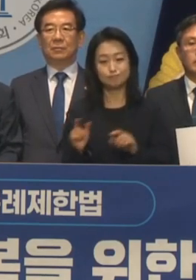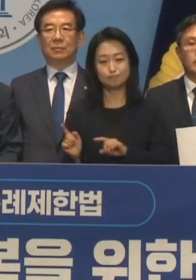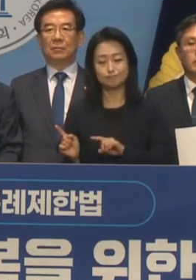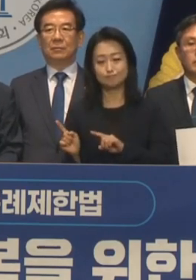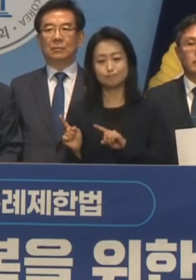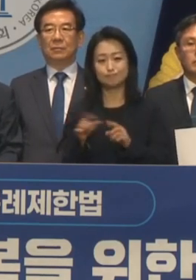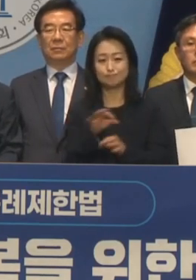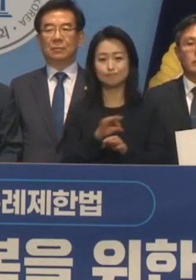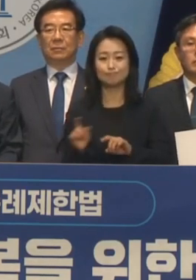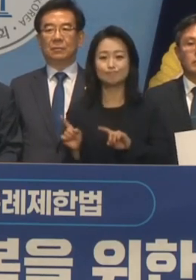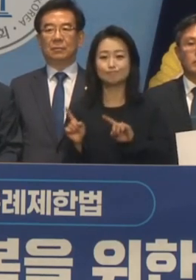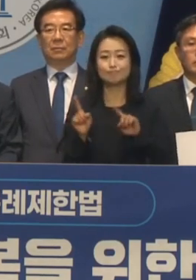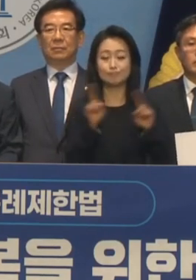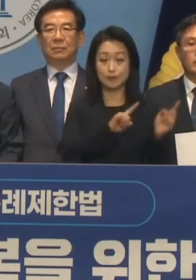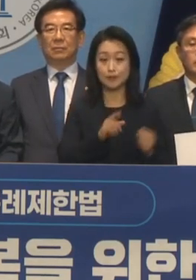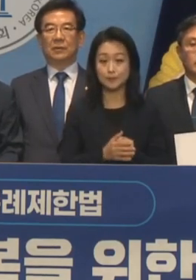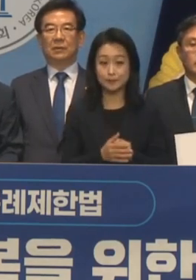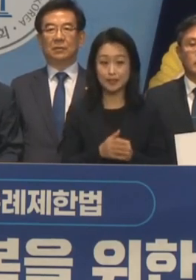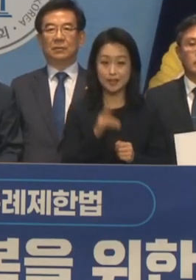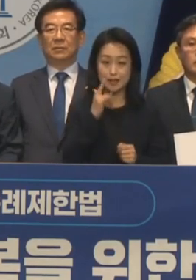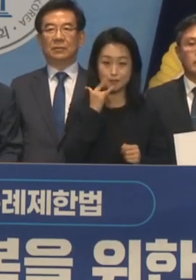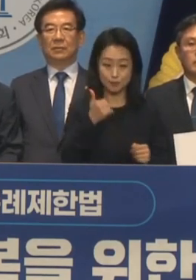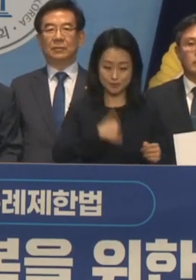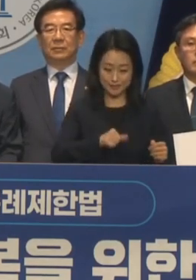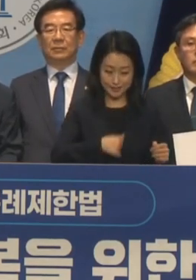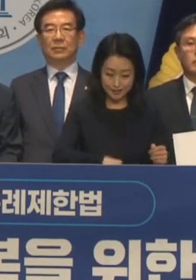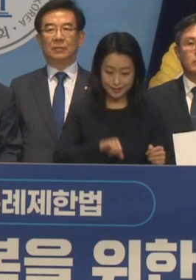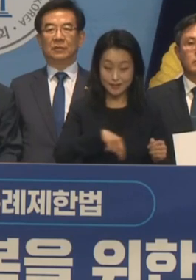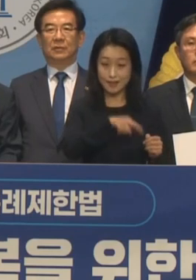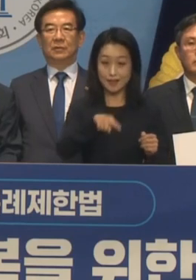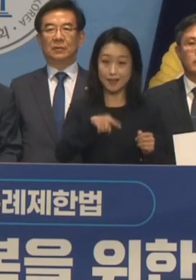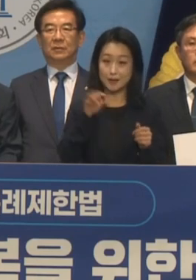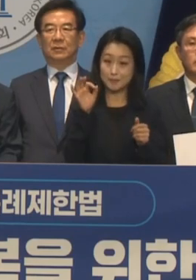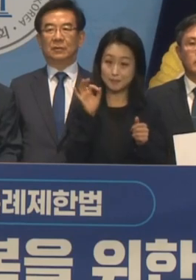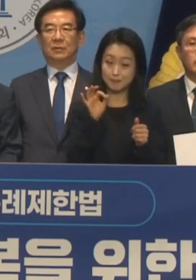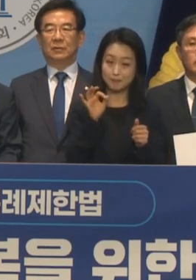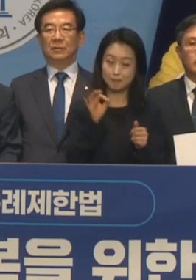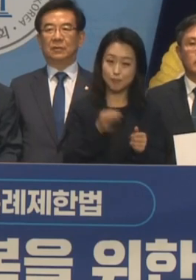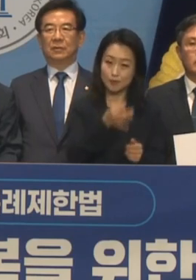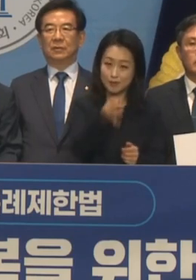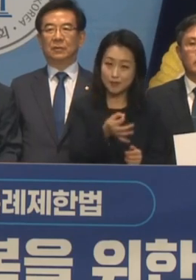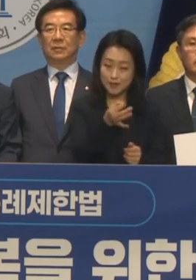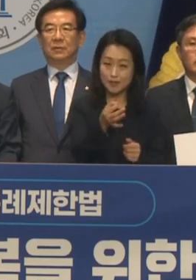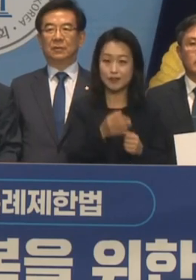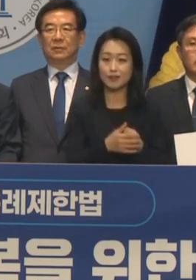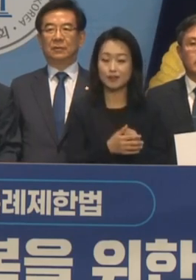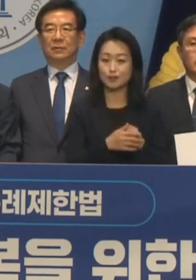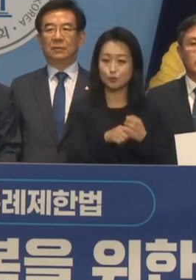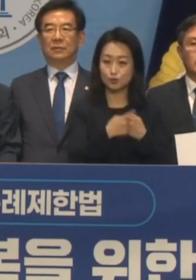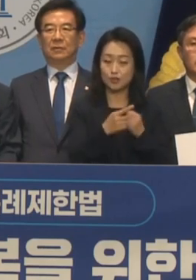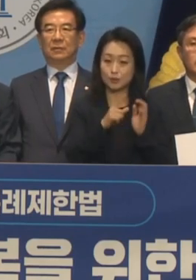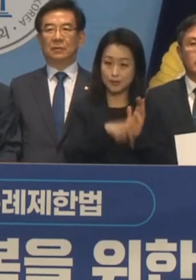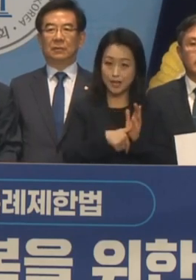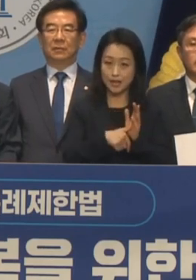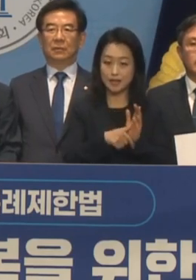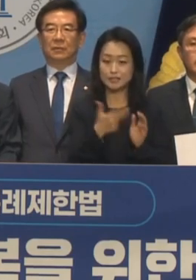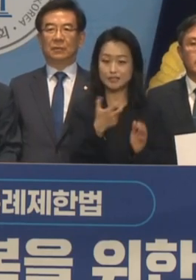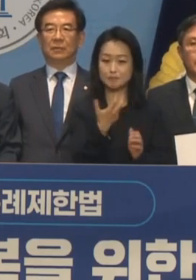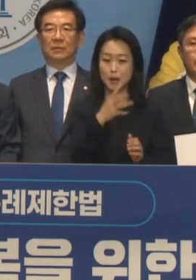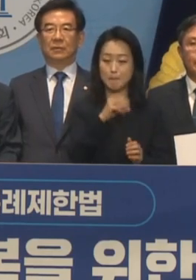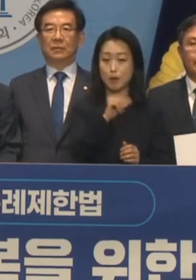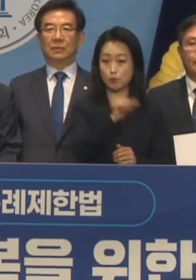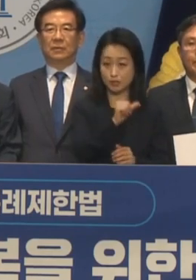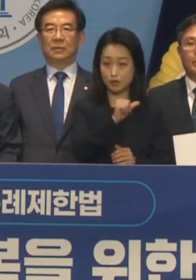한국의 자녀 월 평균 양육비는 영유아 때 60만 6천 원, 초등학생 때 78만 5천